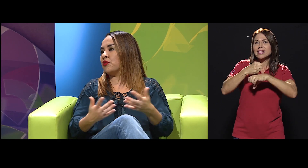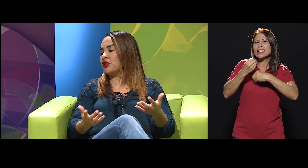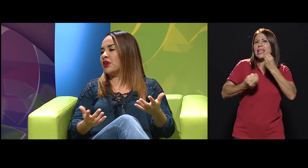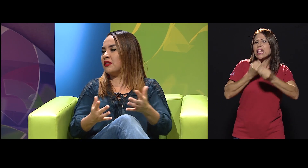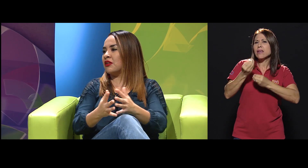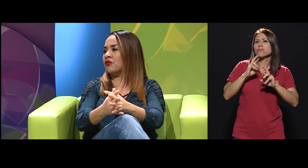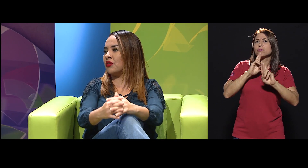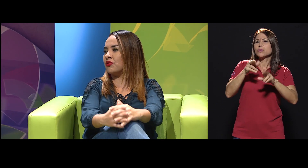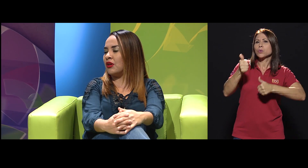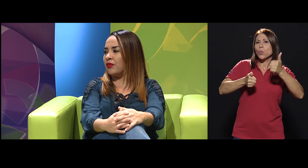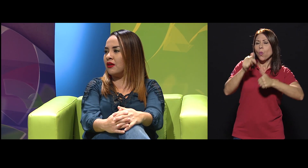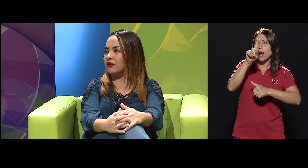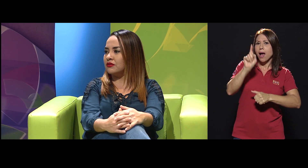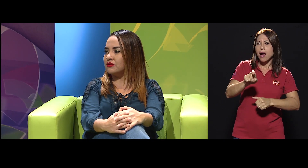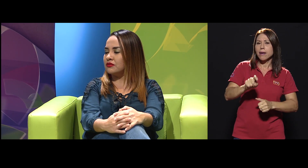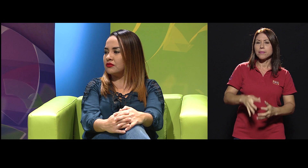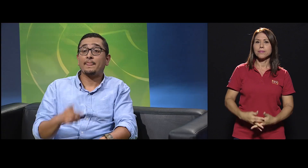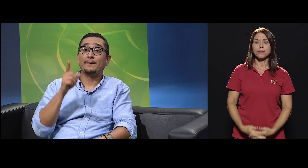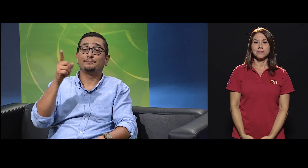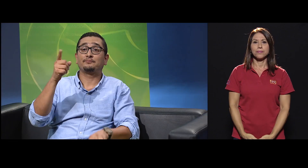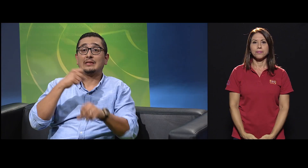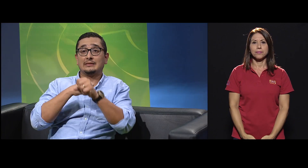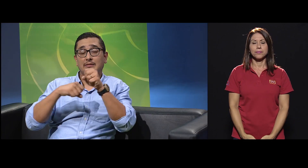la disposición ante estos recursos de amparo?